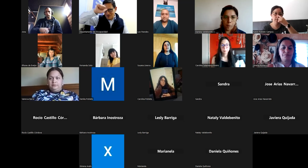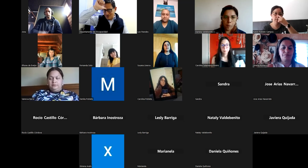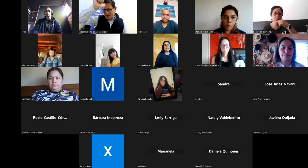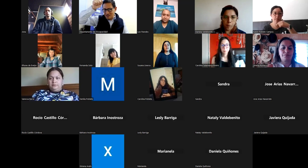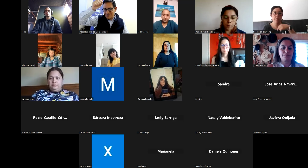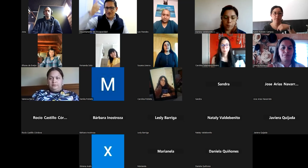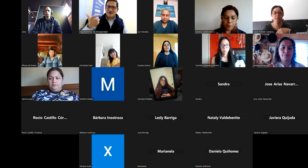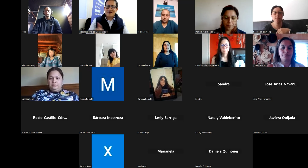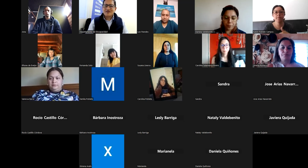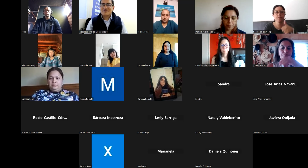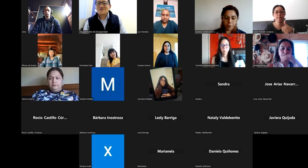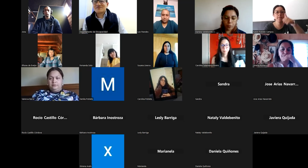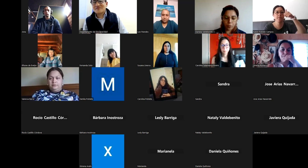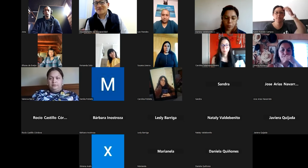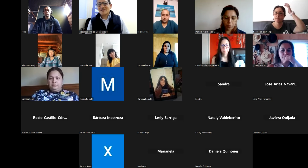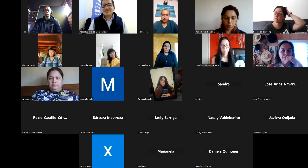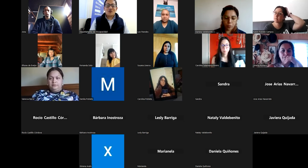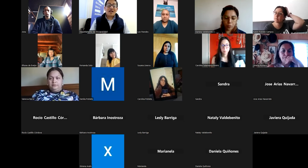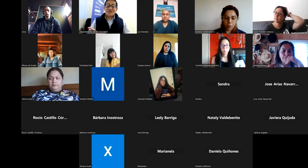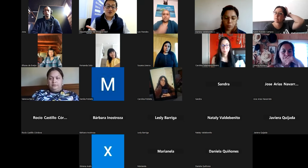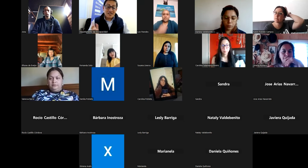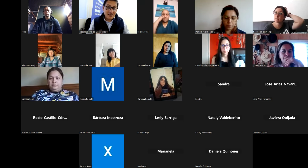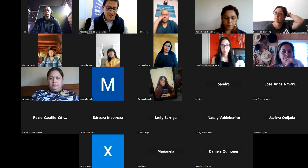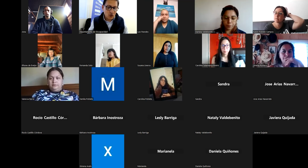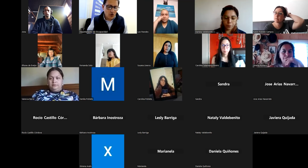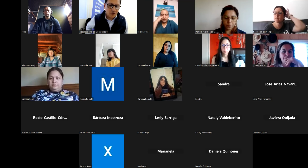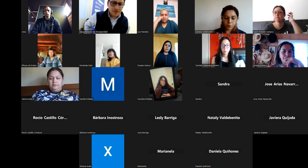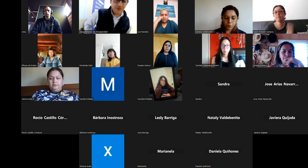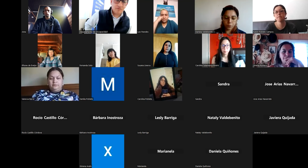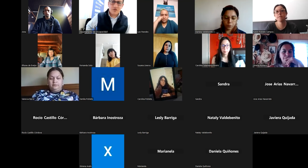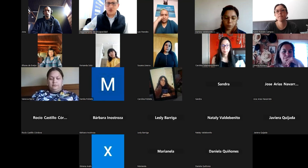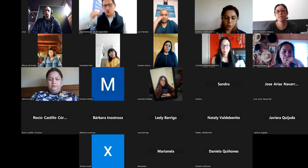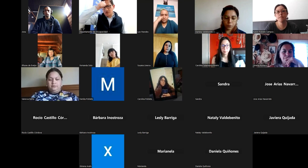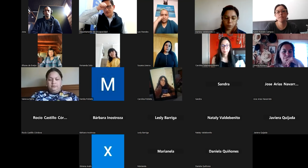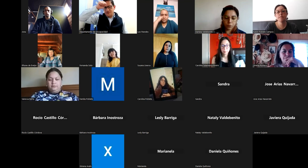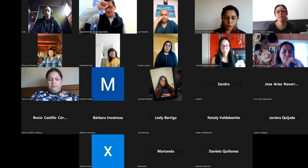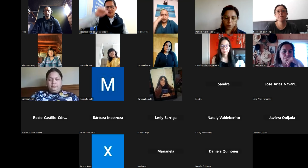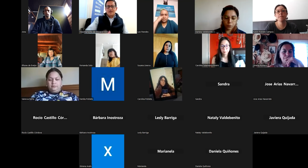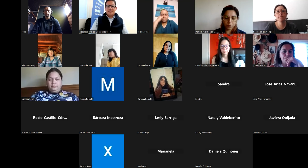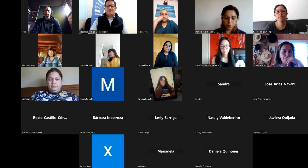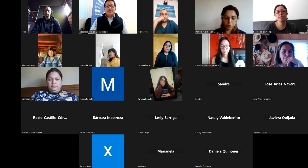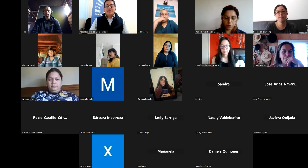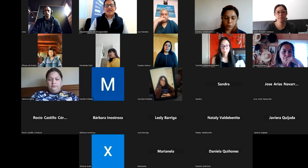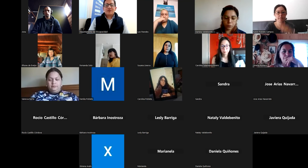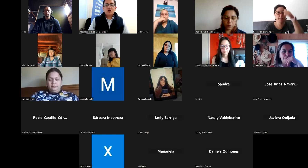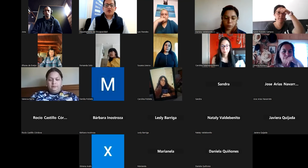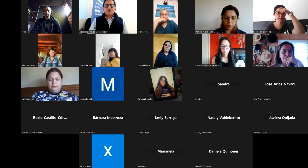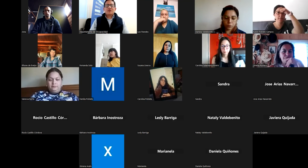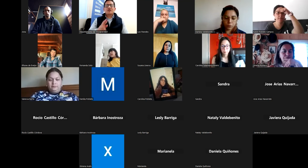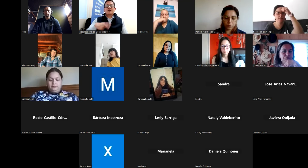Más que para arriba. Esa es como la razón que yo encuentro. Por eso yo lo uso así. Ya. Ahí tenemos el domingo. Entonces, hagamos un